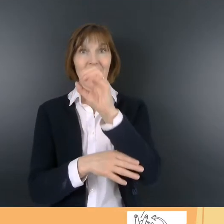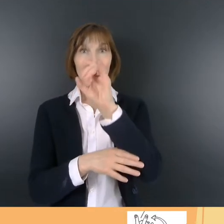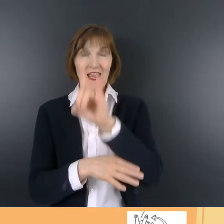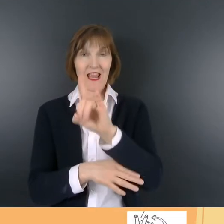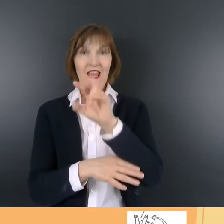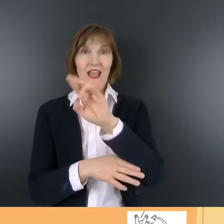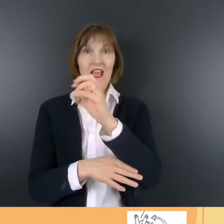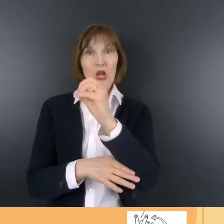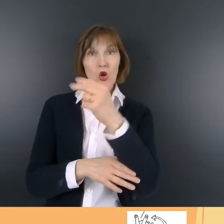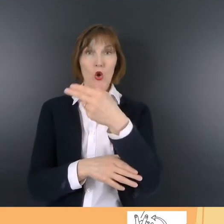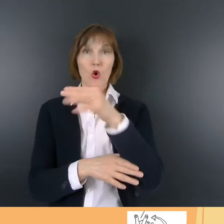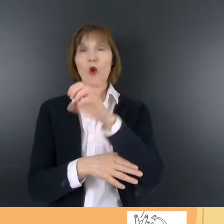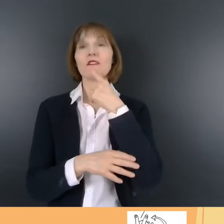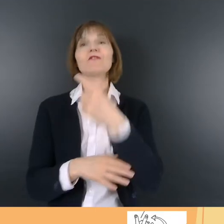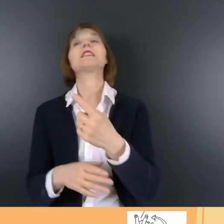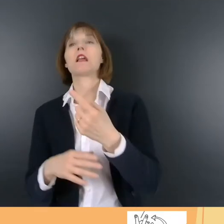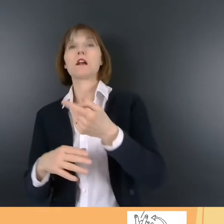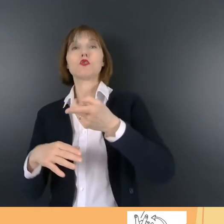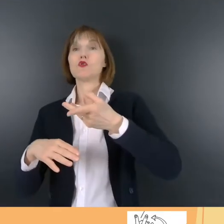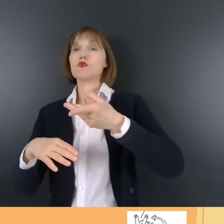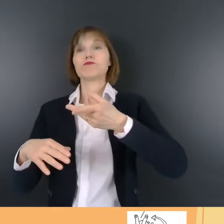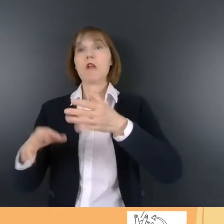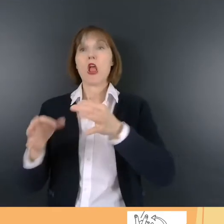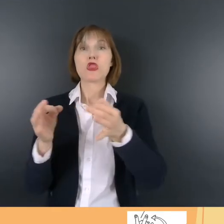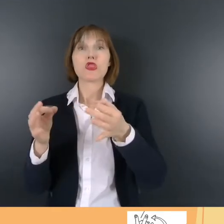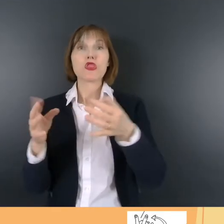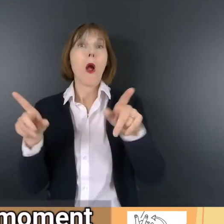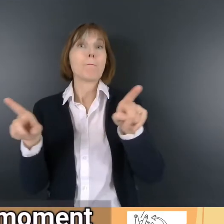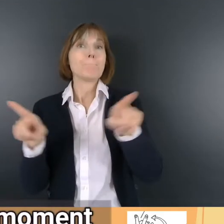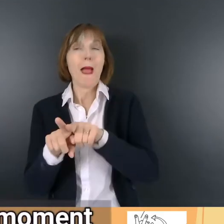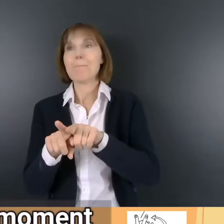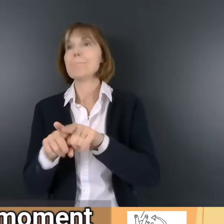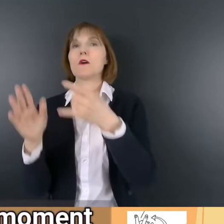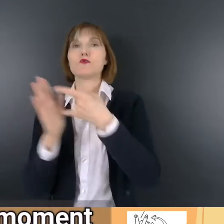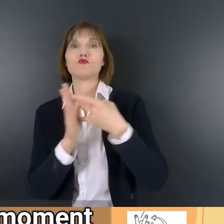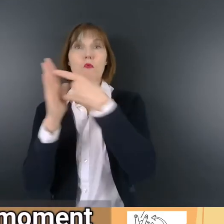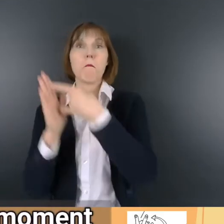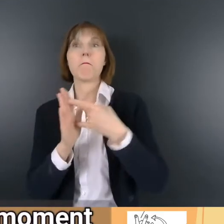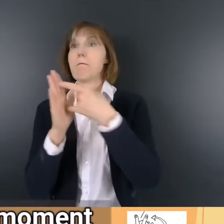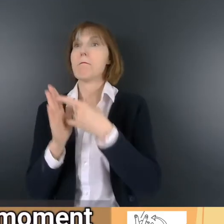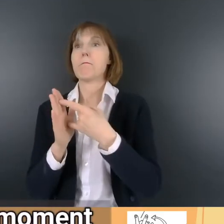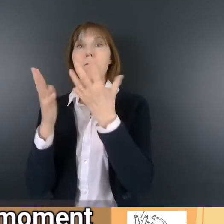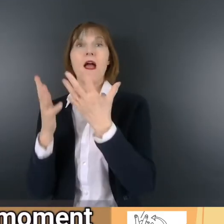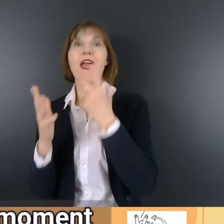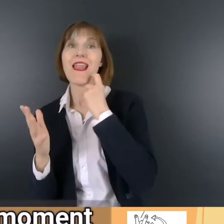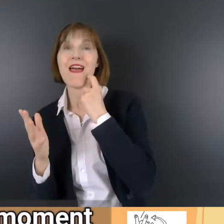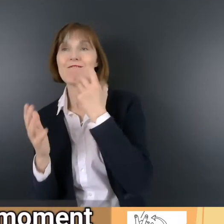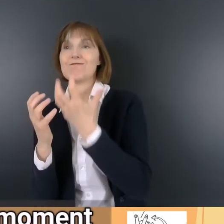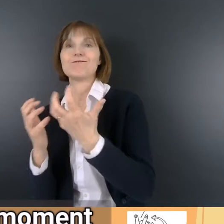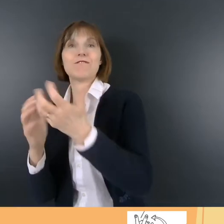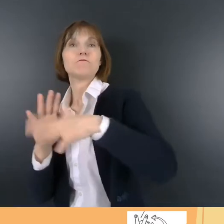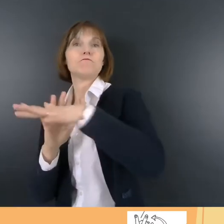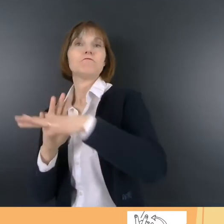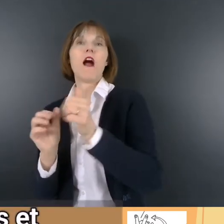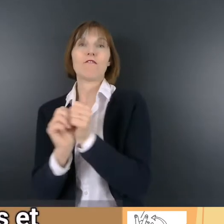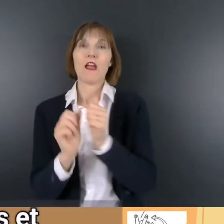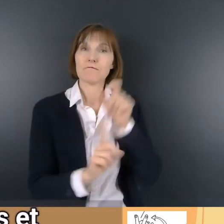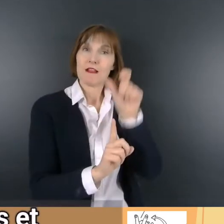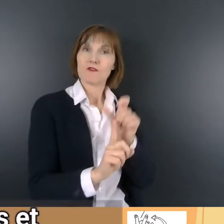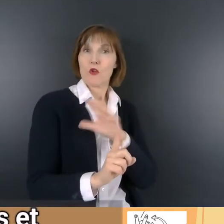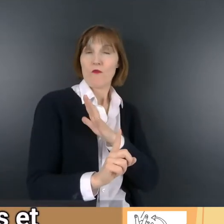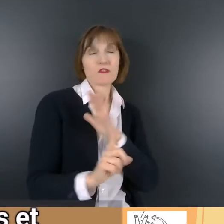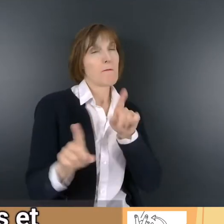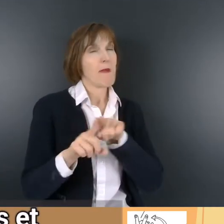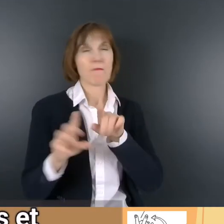les personnes qui sont à l'autre bout de la ligne, c'est au même moment que l'enseignant ou l'instructeur. Donc